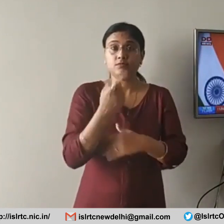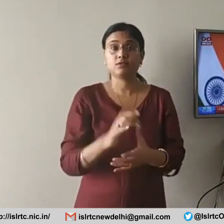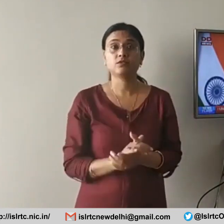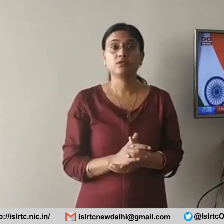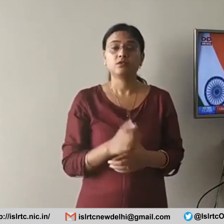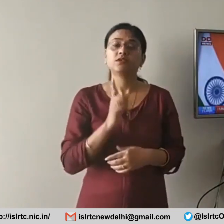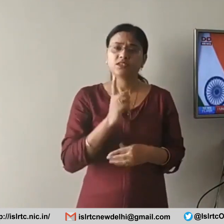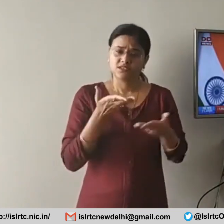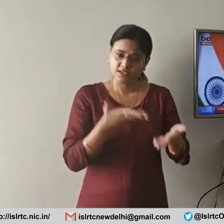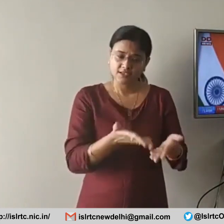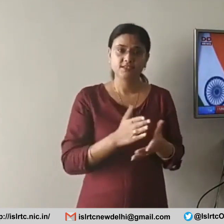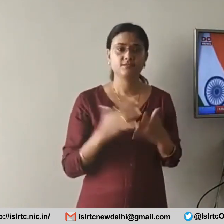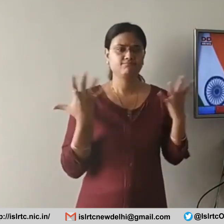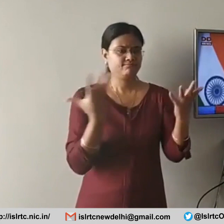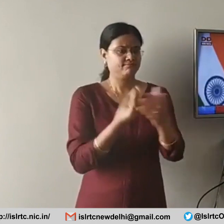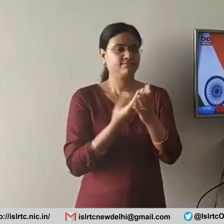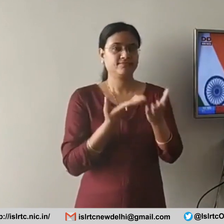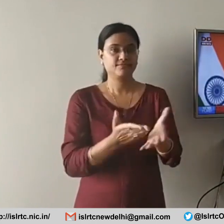यही तो है वो।